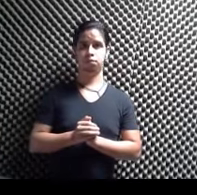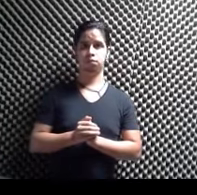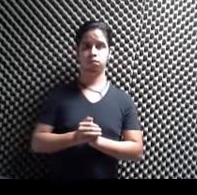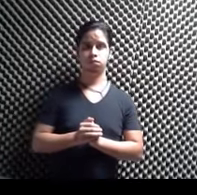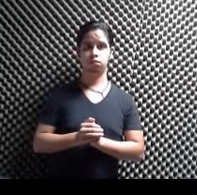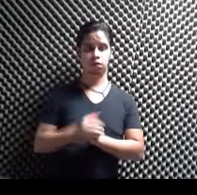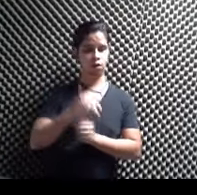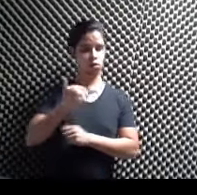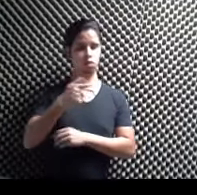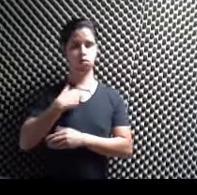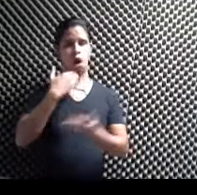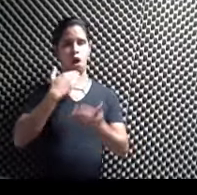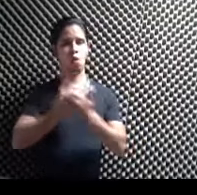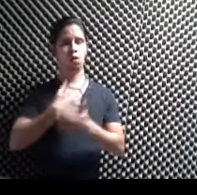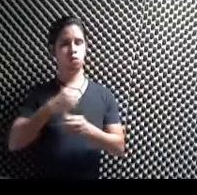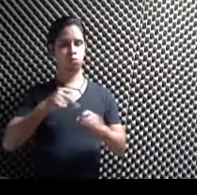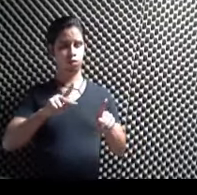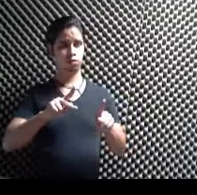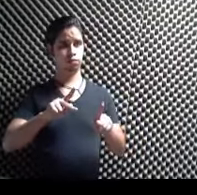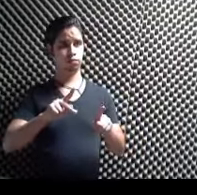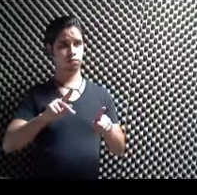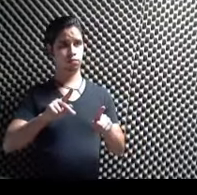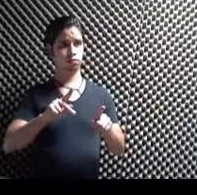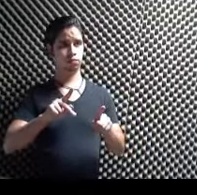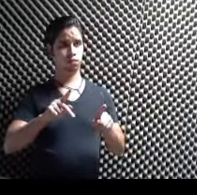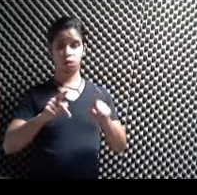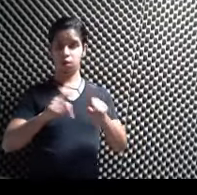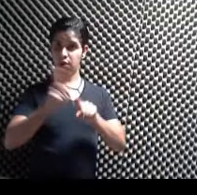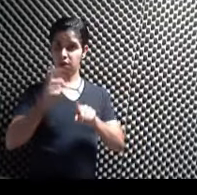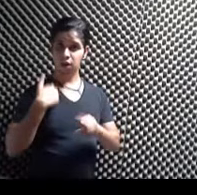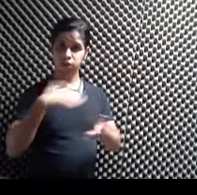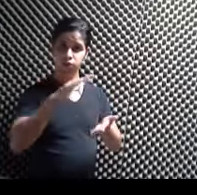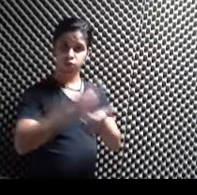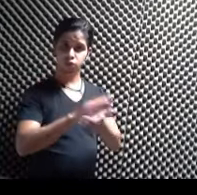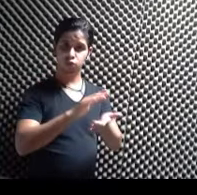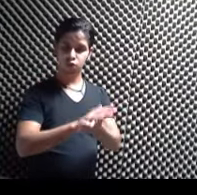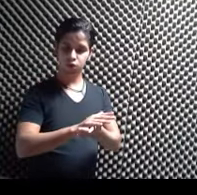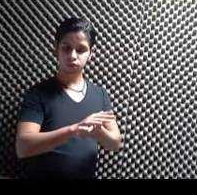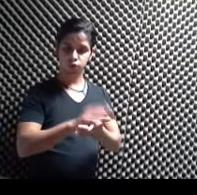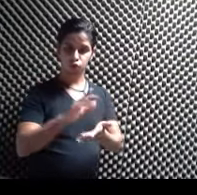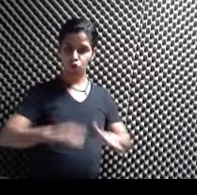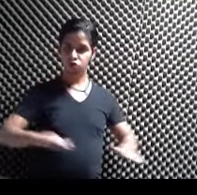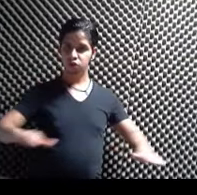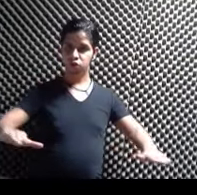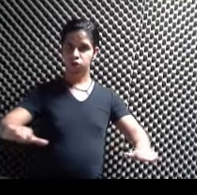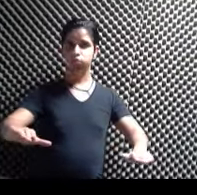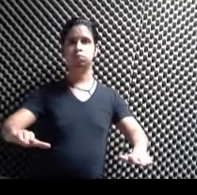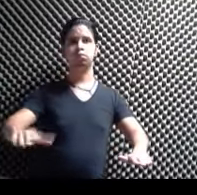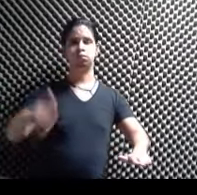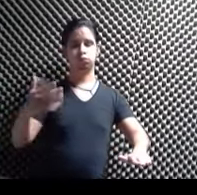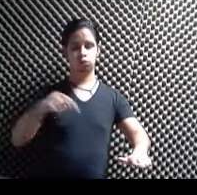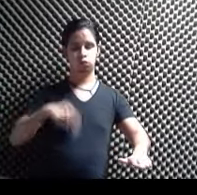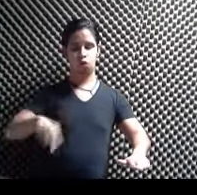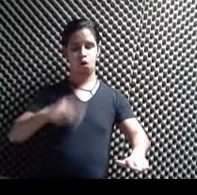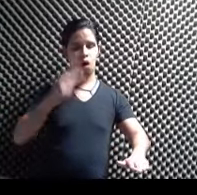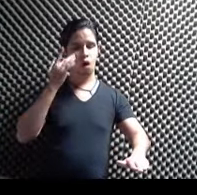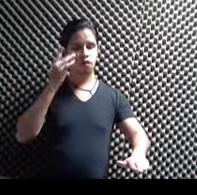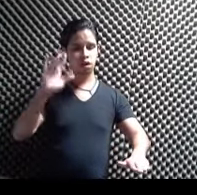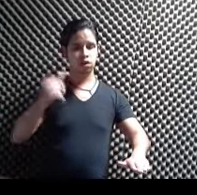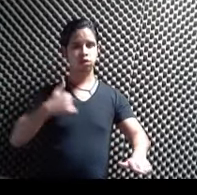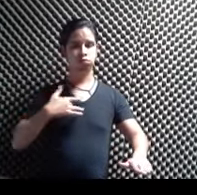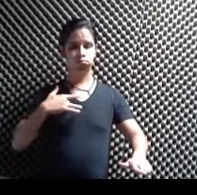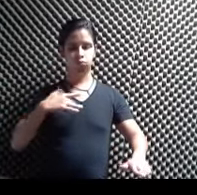una buena oportunidad para llevar esta iniciativa a las escuelas para educar a los niños y que adquieran, ¿no?, esta